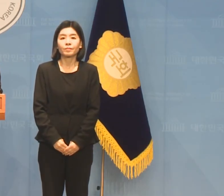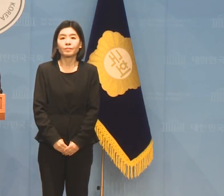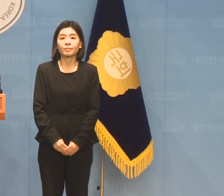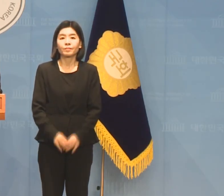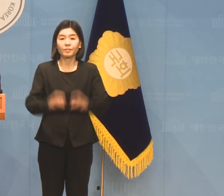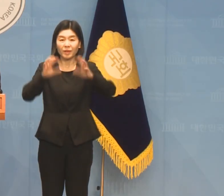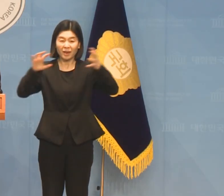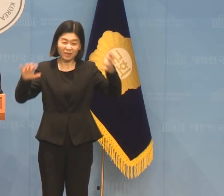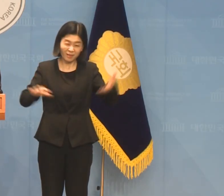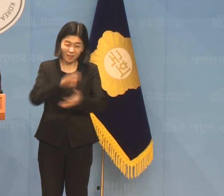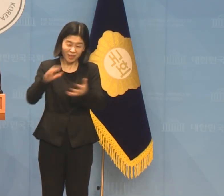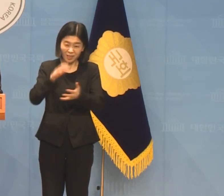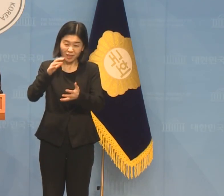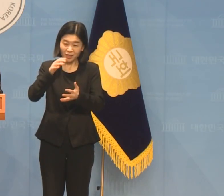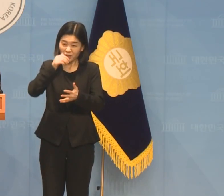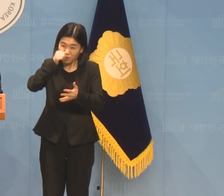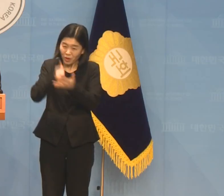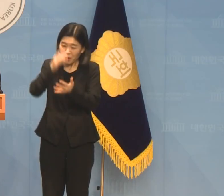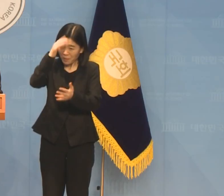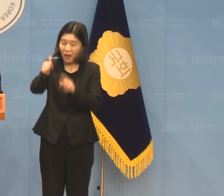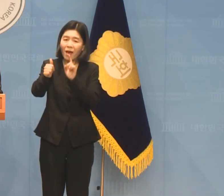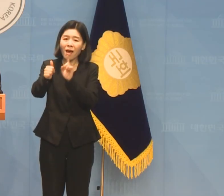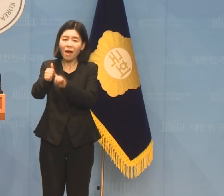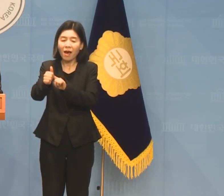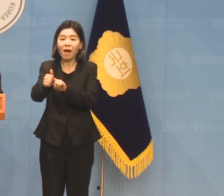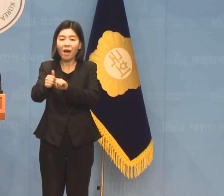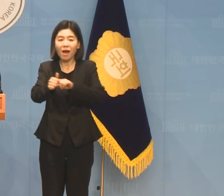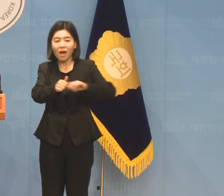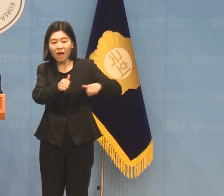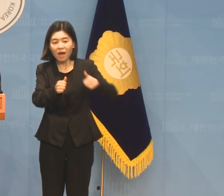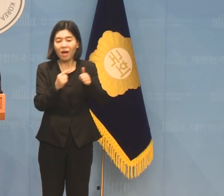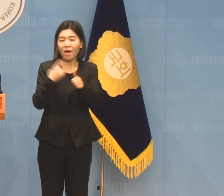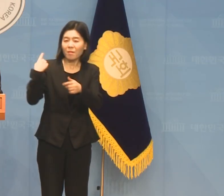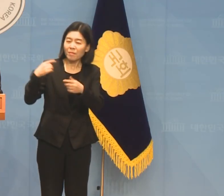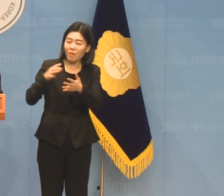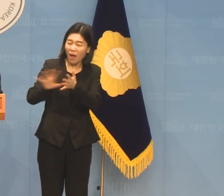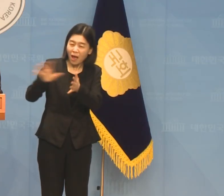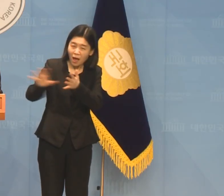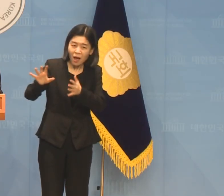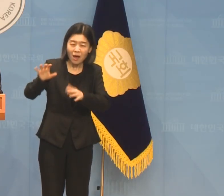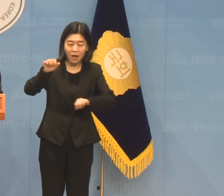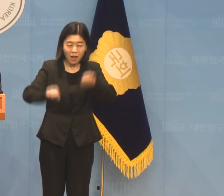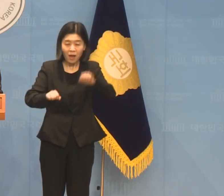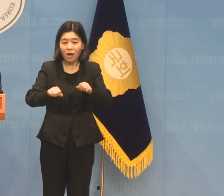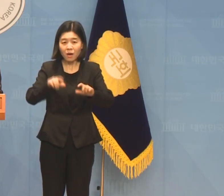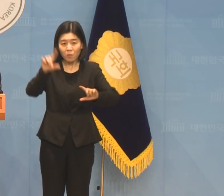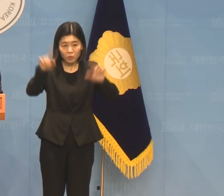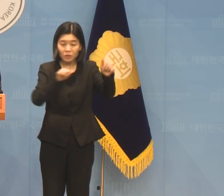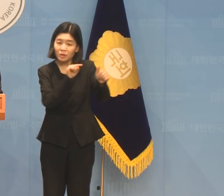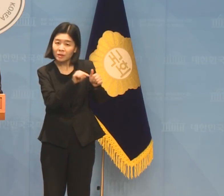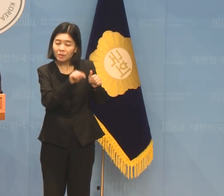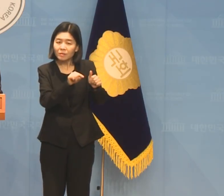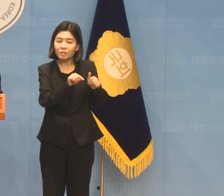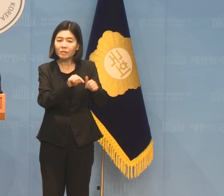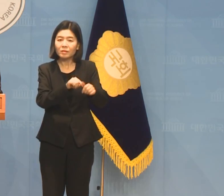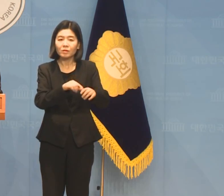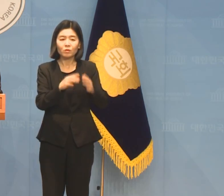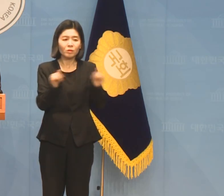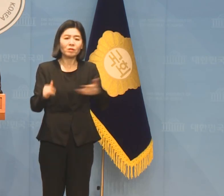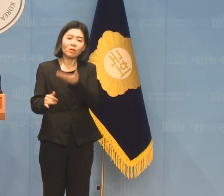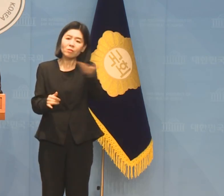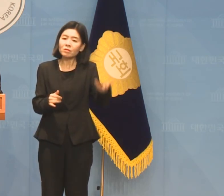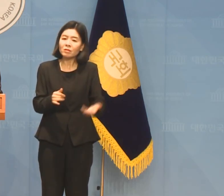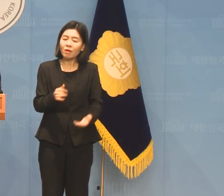내란 수괴의 파렴치한 막장극을 국민께서 언제까지 강제 시청해야 합니까?